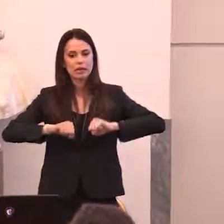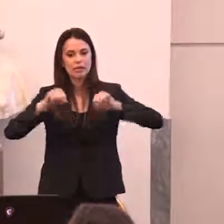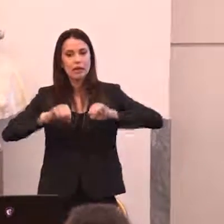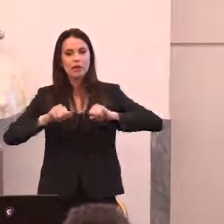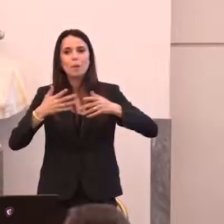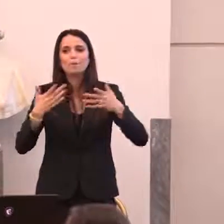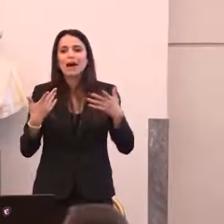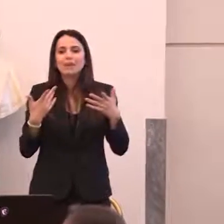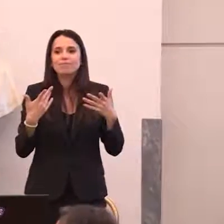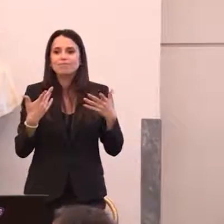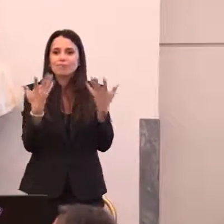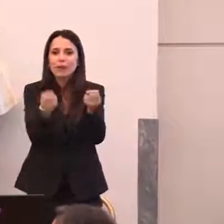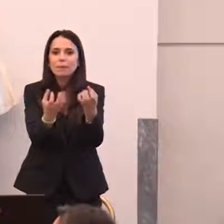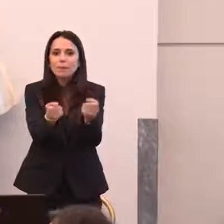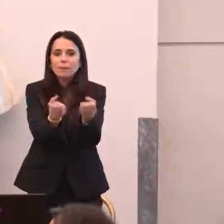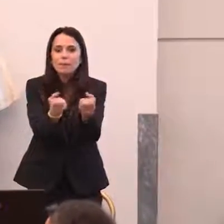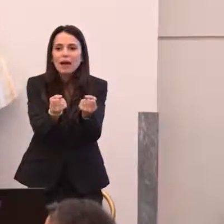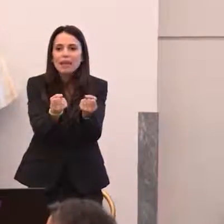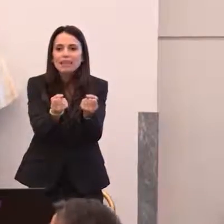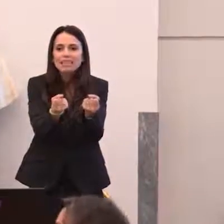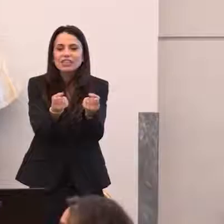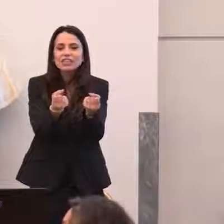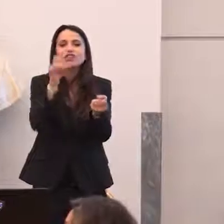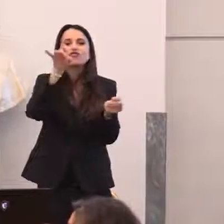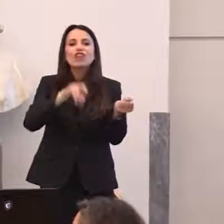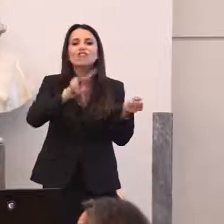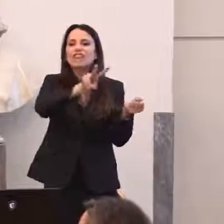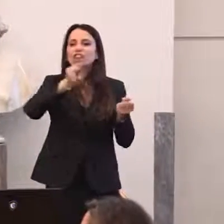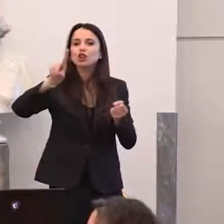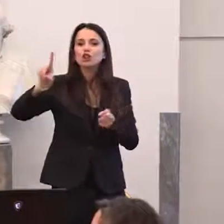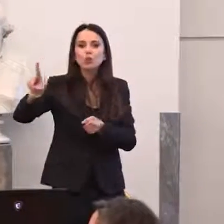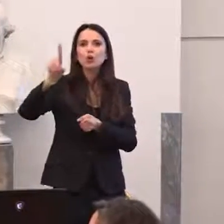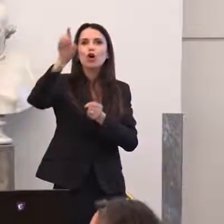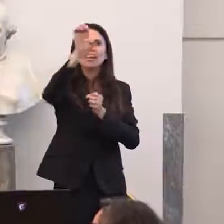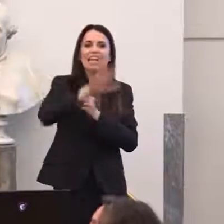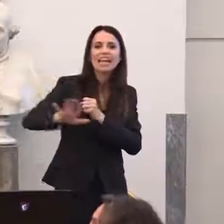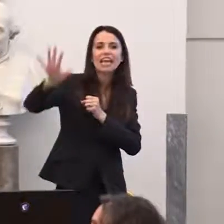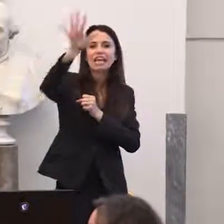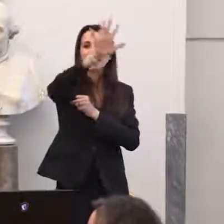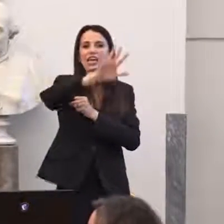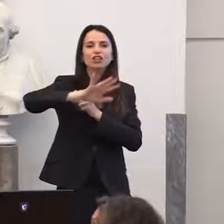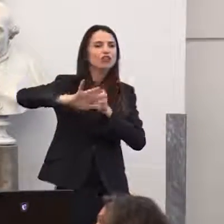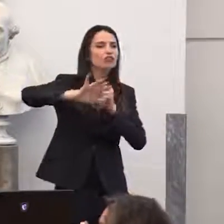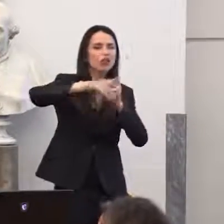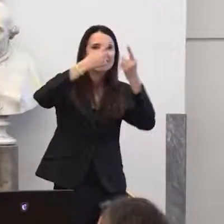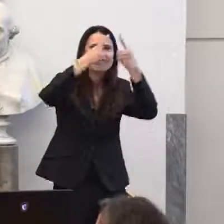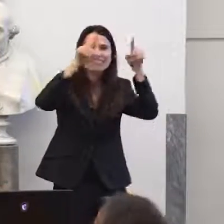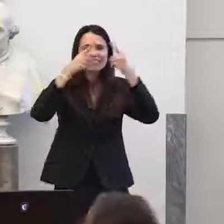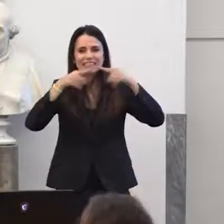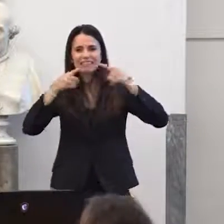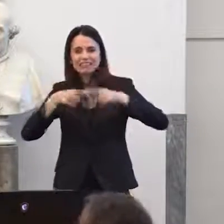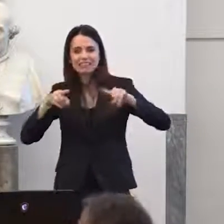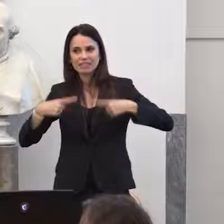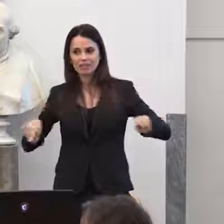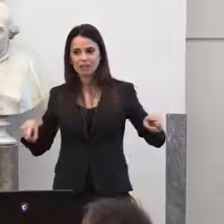troviamo spesso di fronte a 21 realtà tra province autonome e regioni molto diverse da loro, e quindi